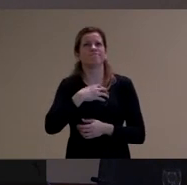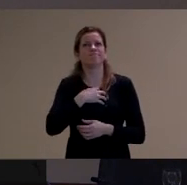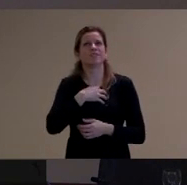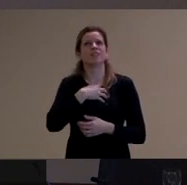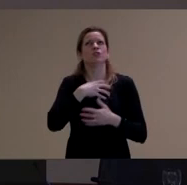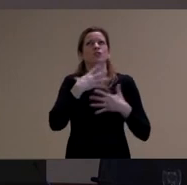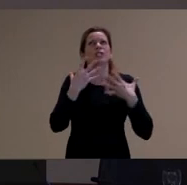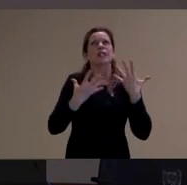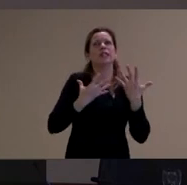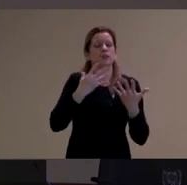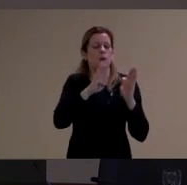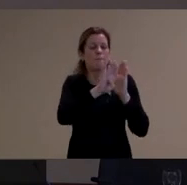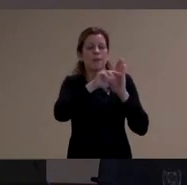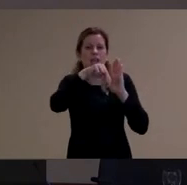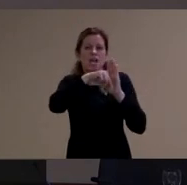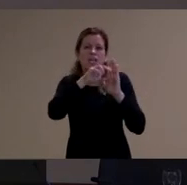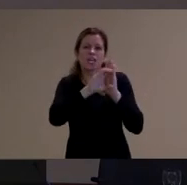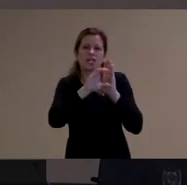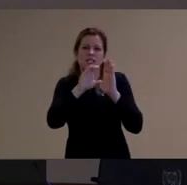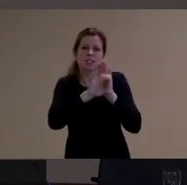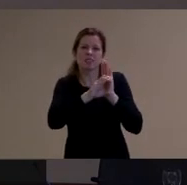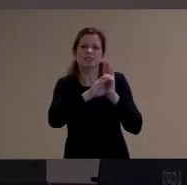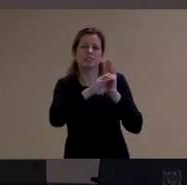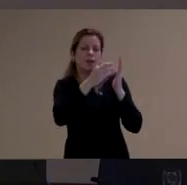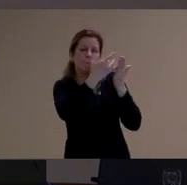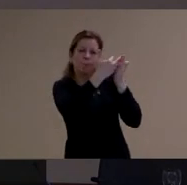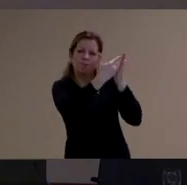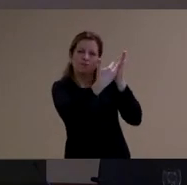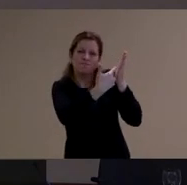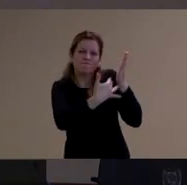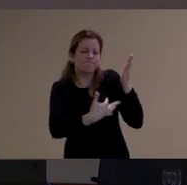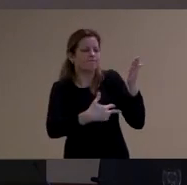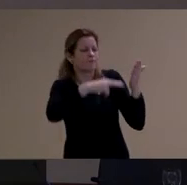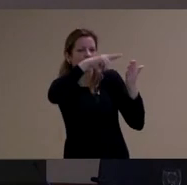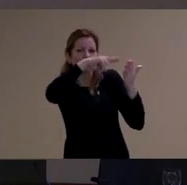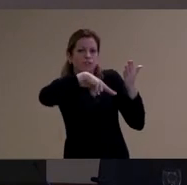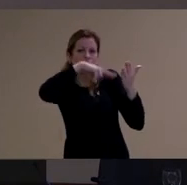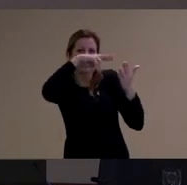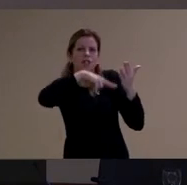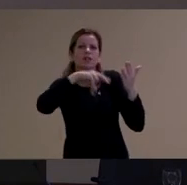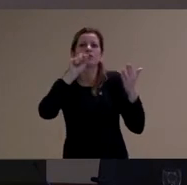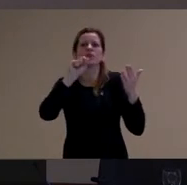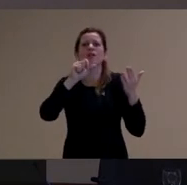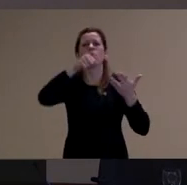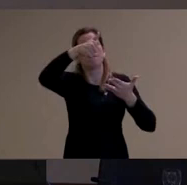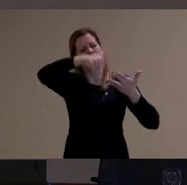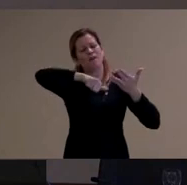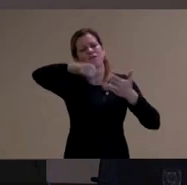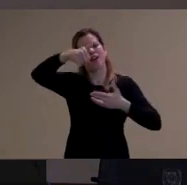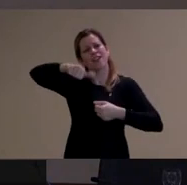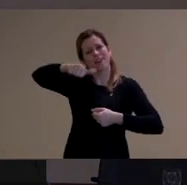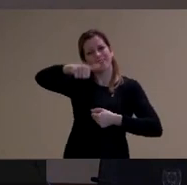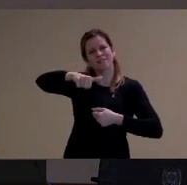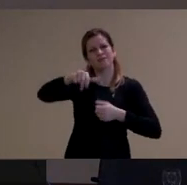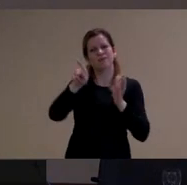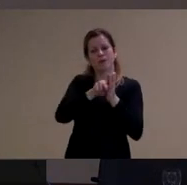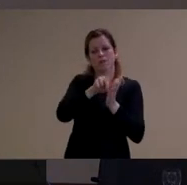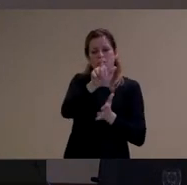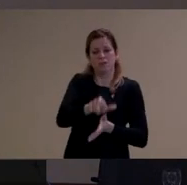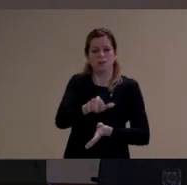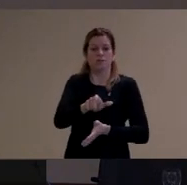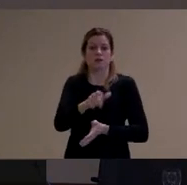bncc redige né os objetivos de aprendizagem leva a uma avaliação da criança